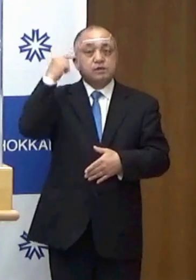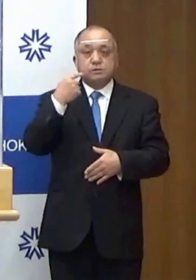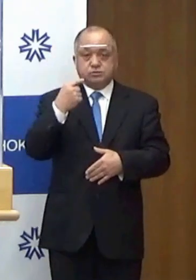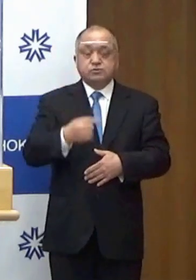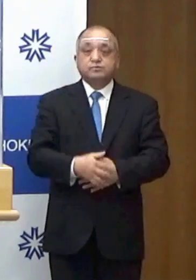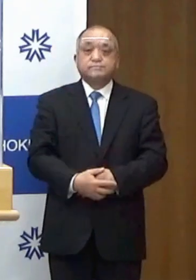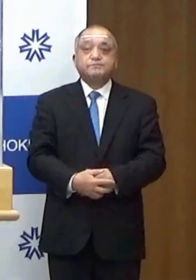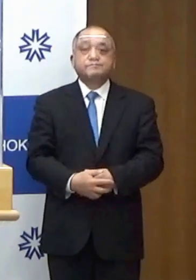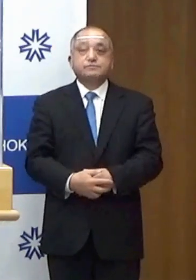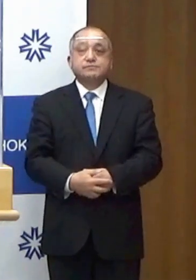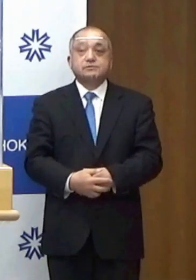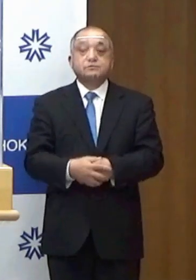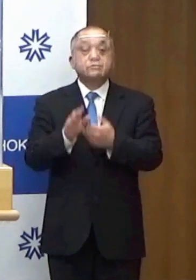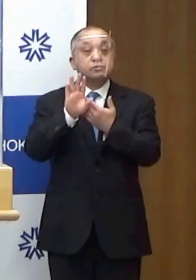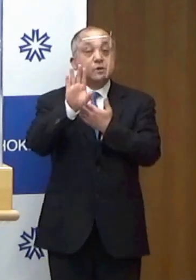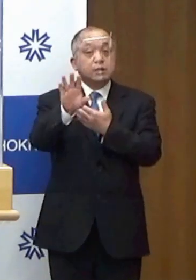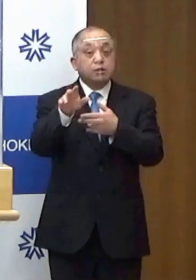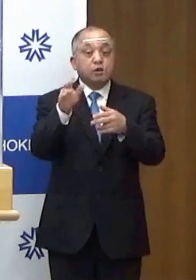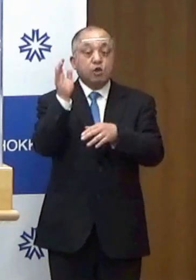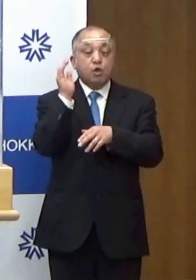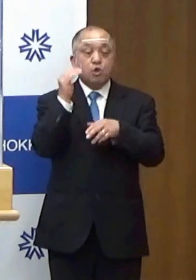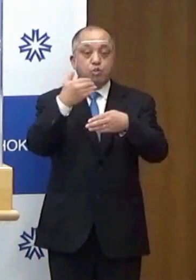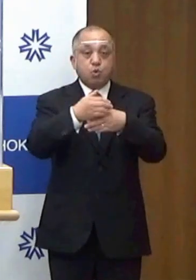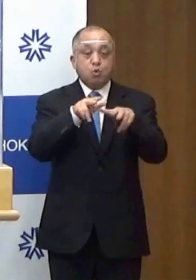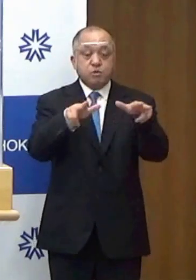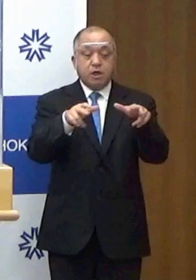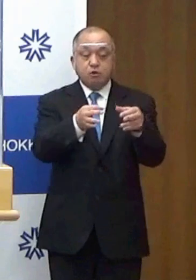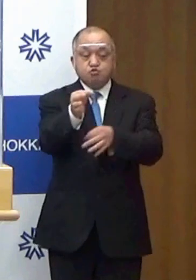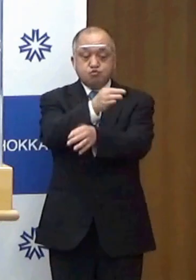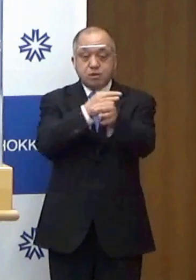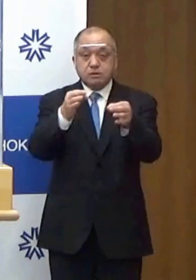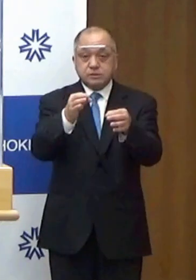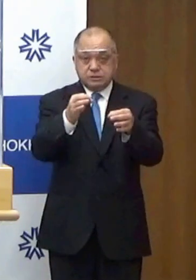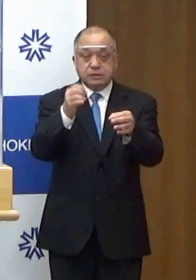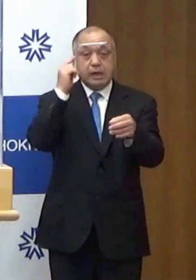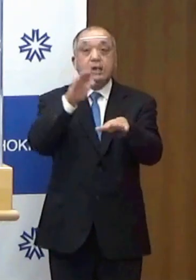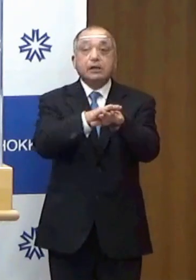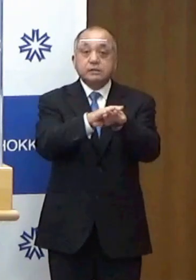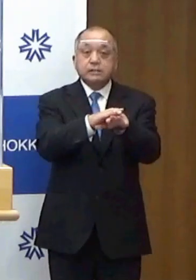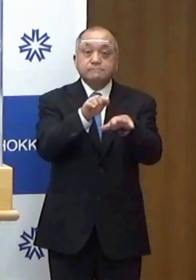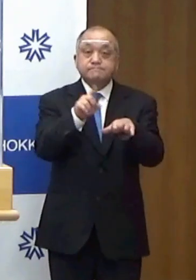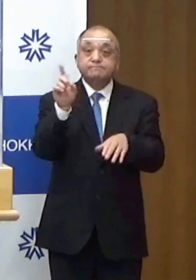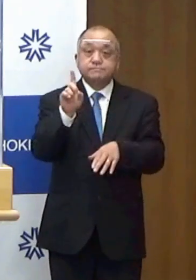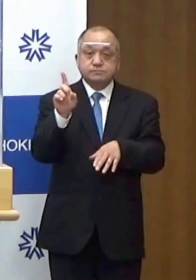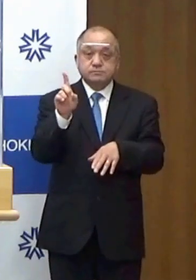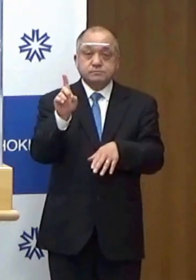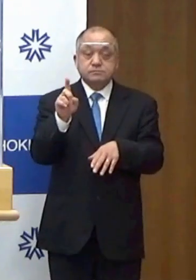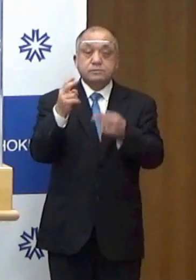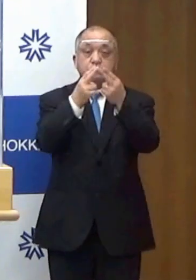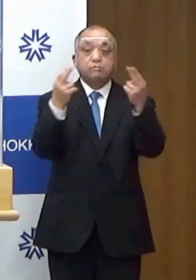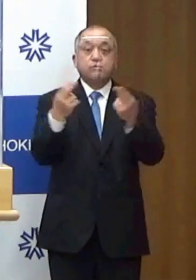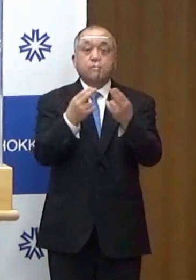。これからの道政運営にあたっての考え方でございますが、引き続き道民